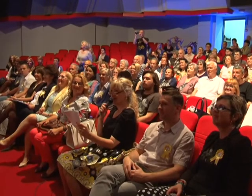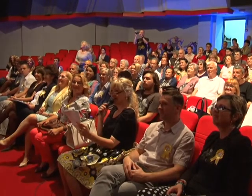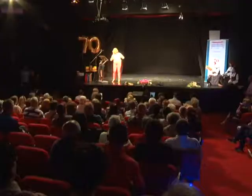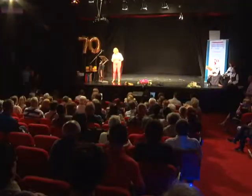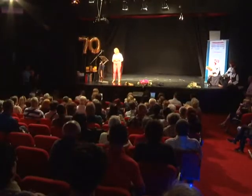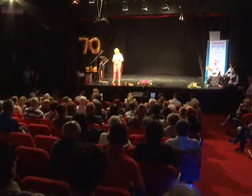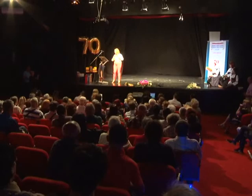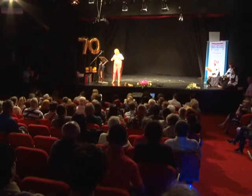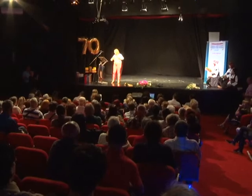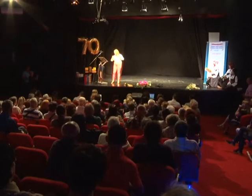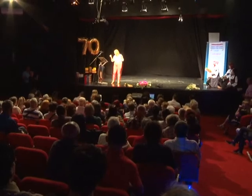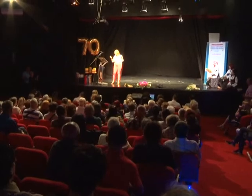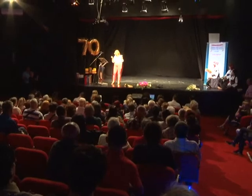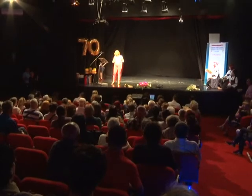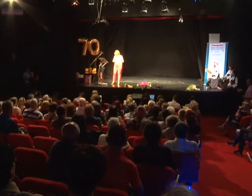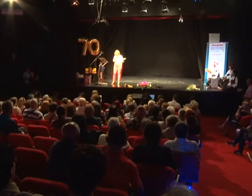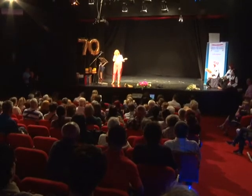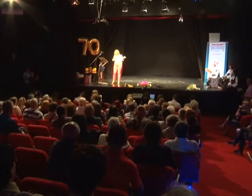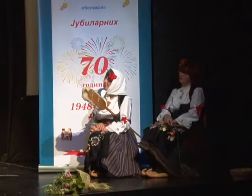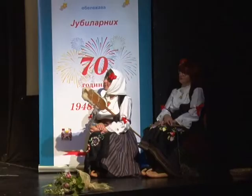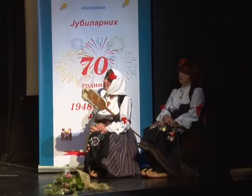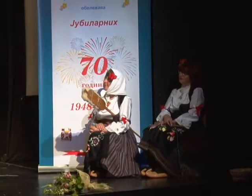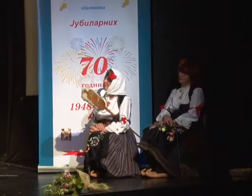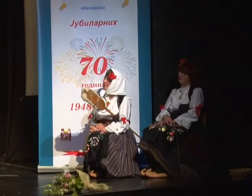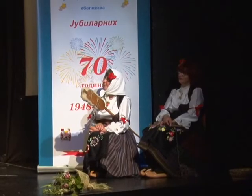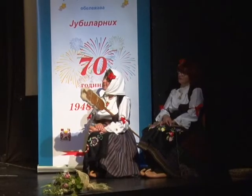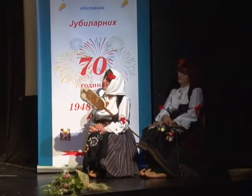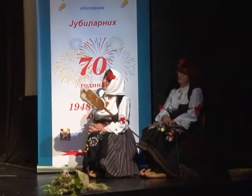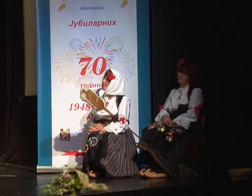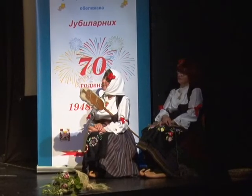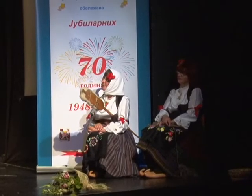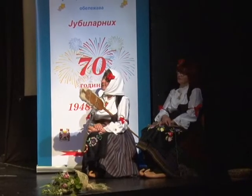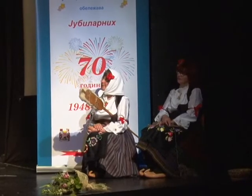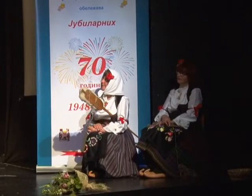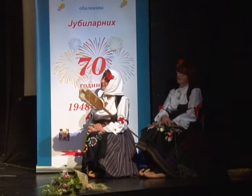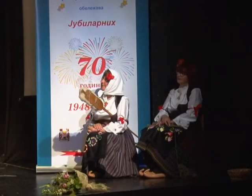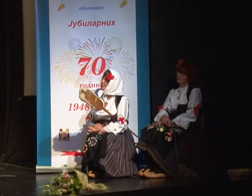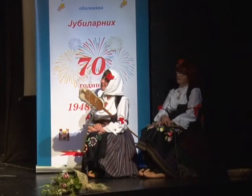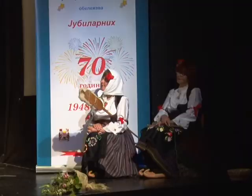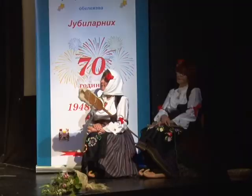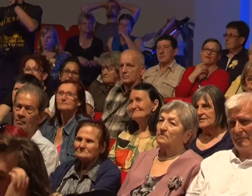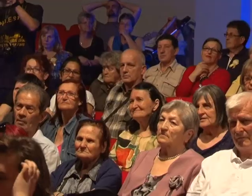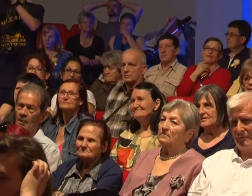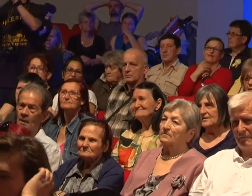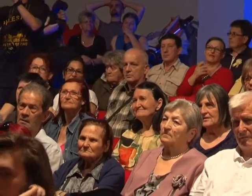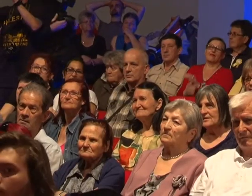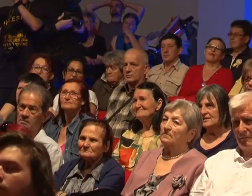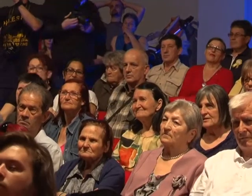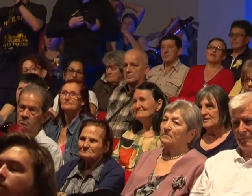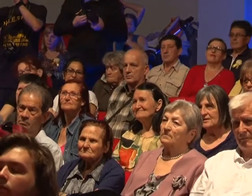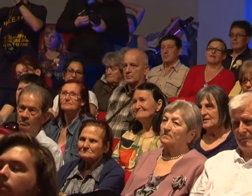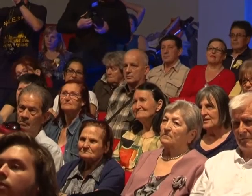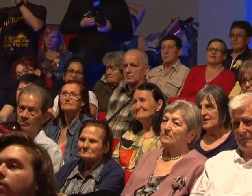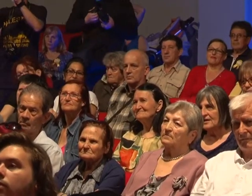istrajnost. Ovo udruženje je od svog osnivanja bilo jedno od najaktivnijih, a osim broja članova množili su se i uspjesi koji su trasirali